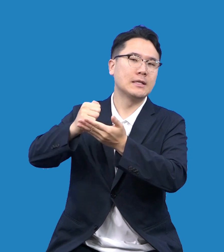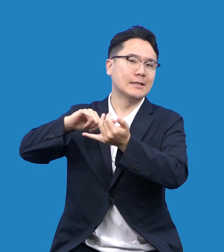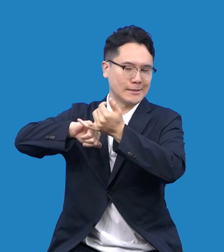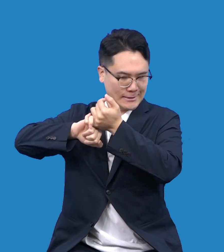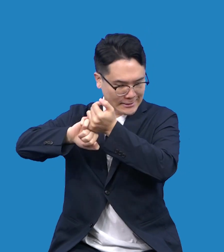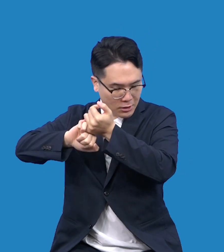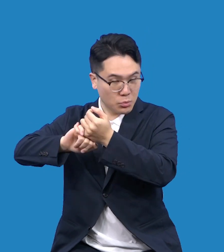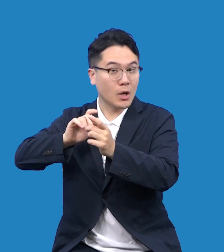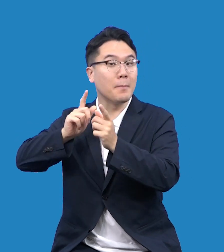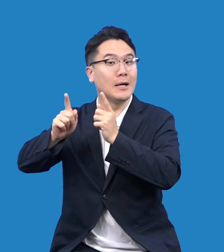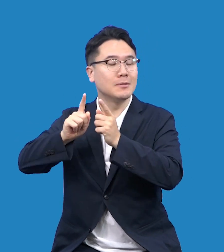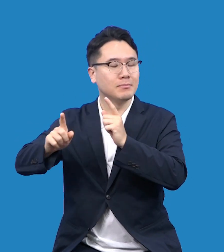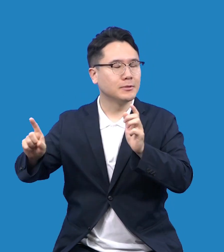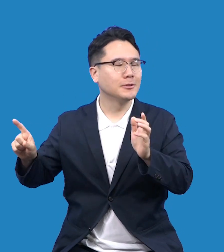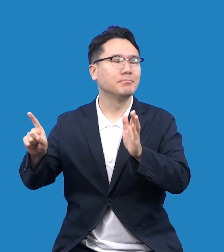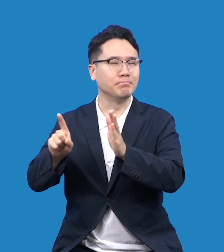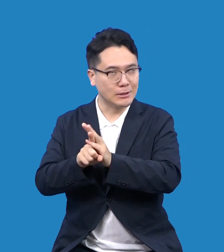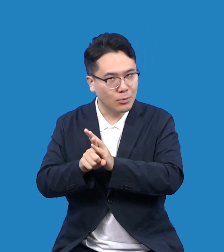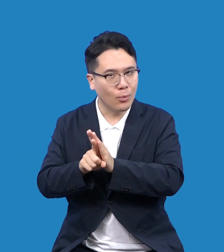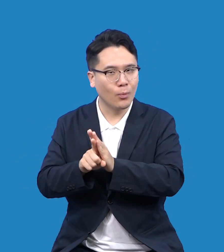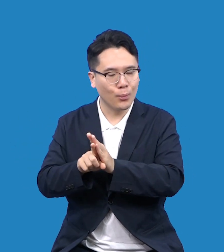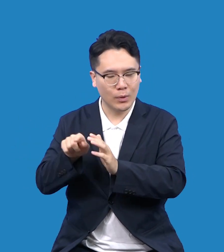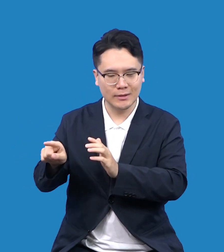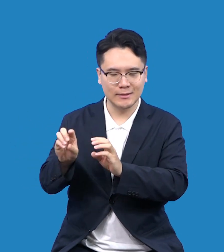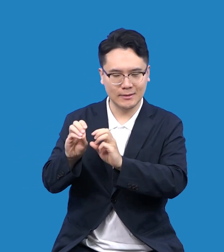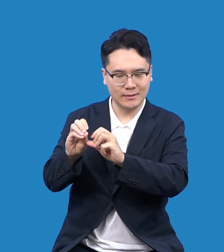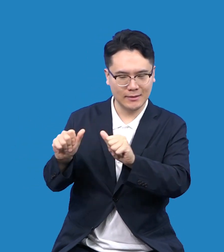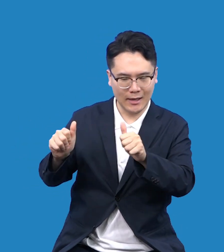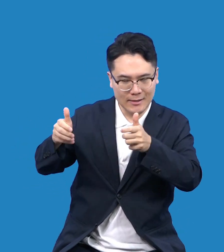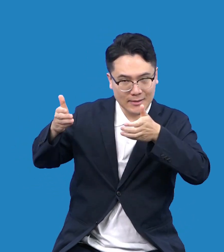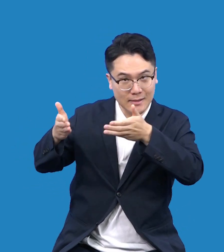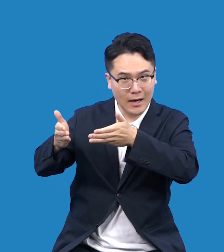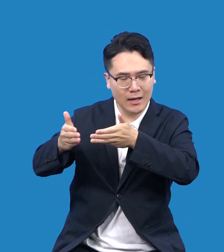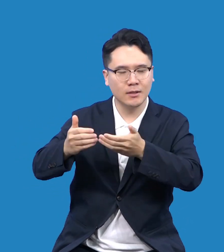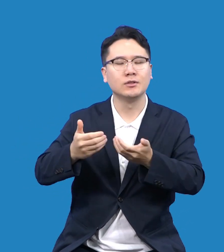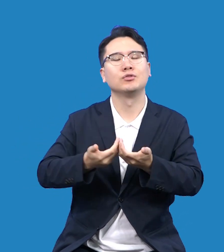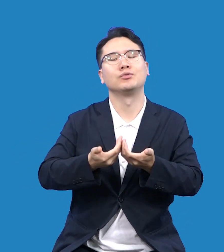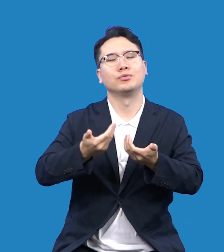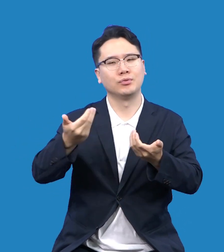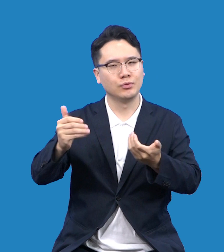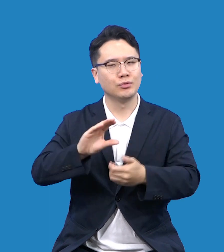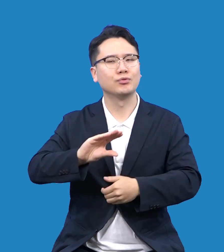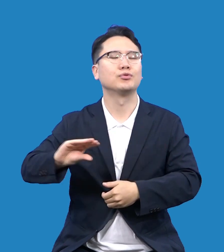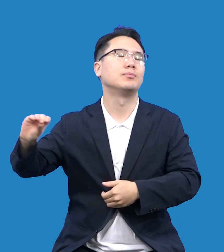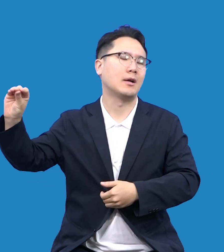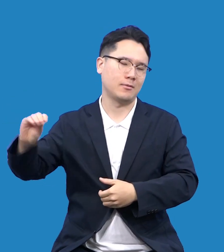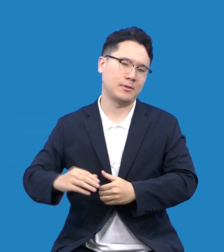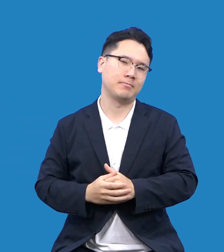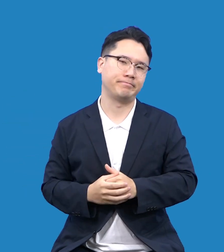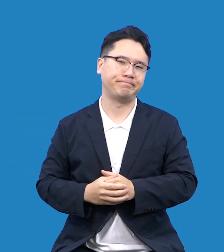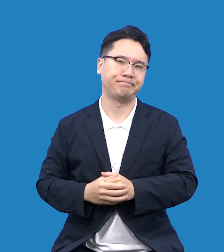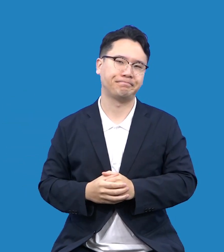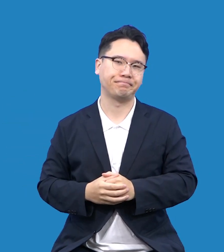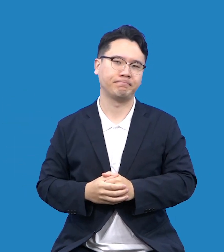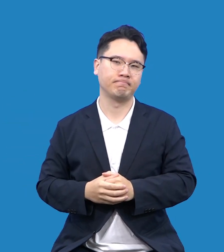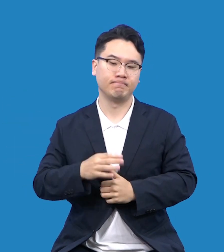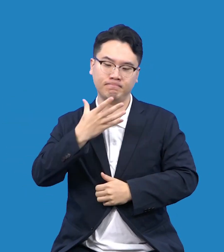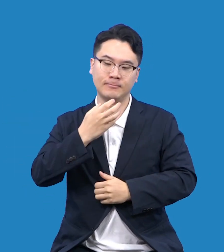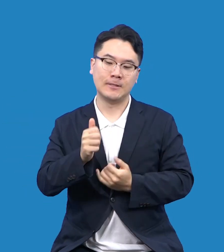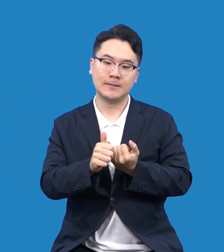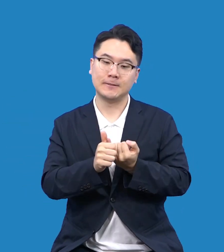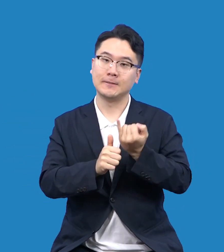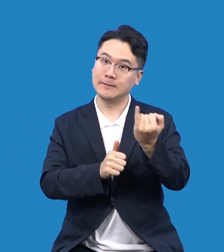믿고 그 약속의 땅, 유업의 땅을 향한 출발을 했던 것입니다. 자, 사라는